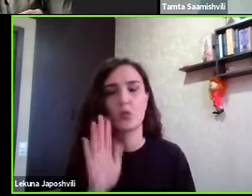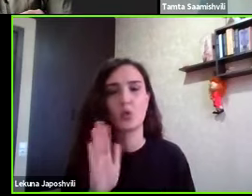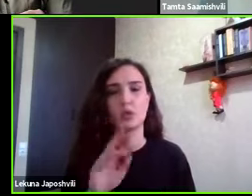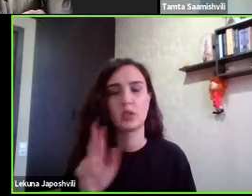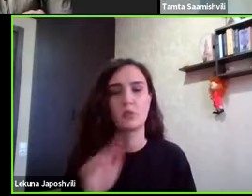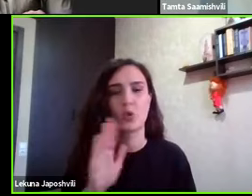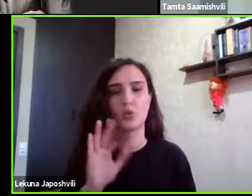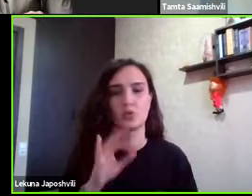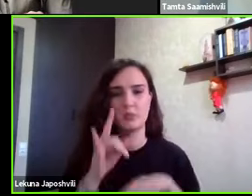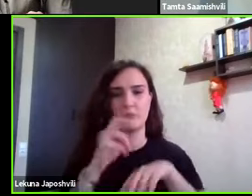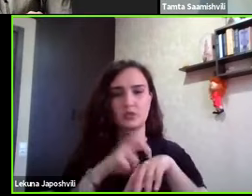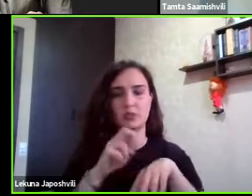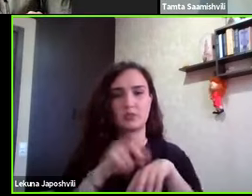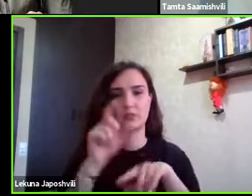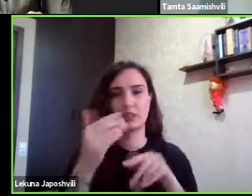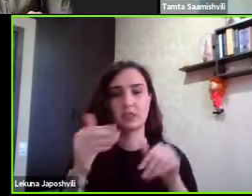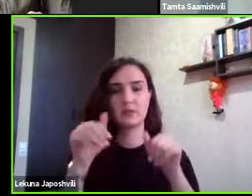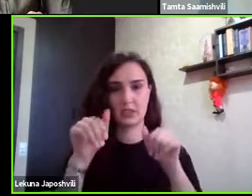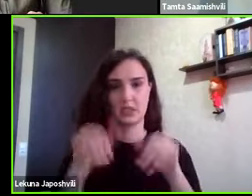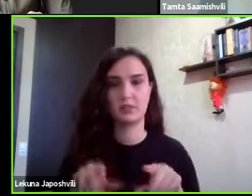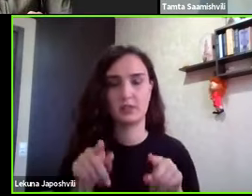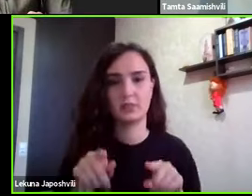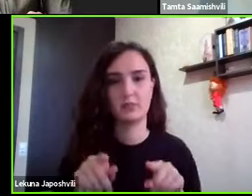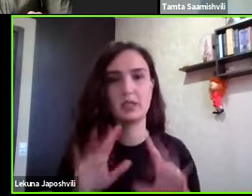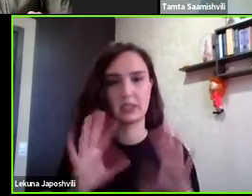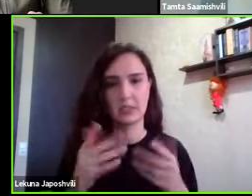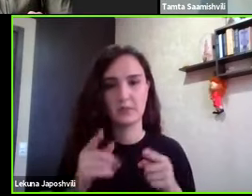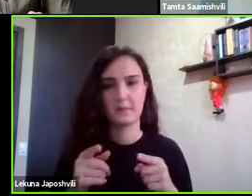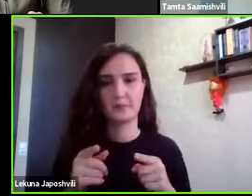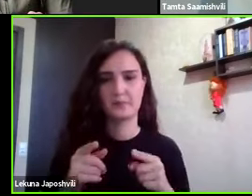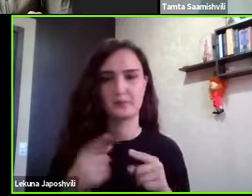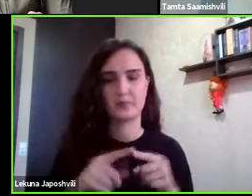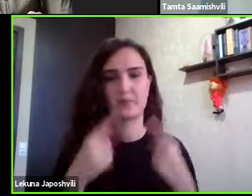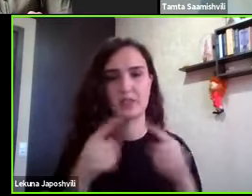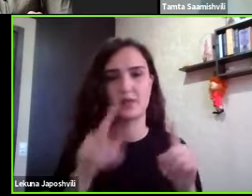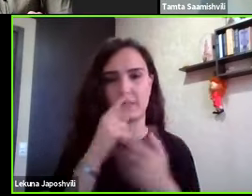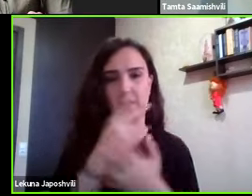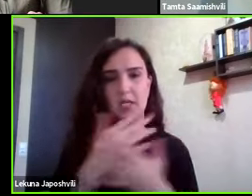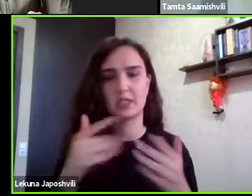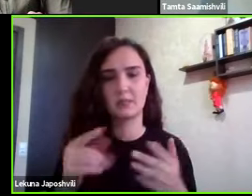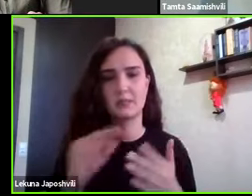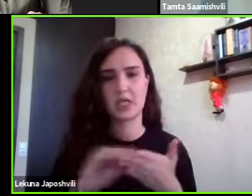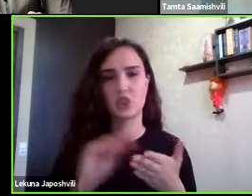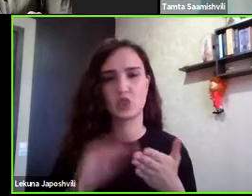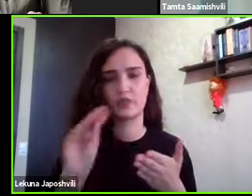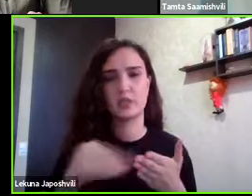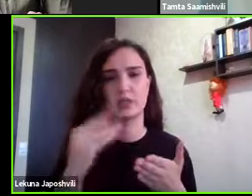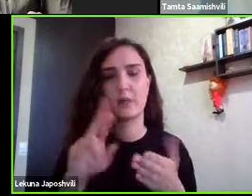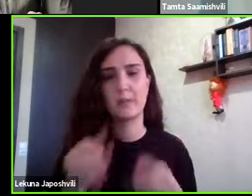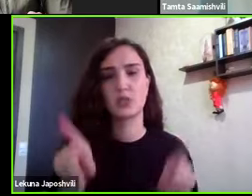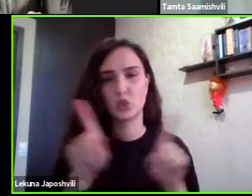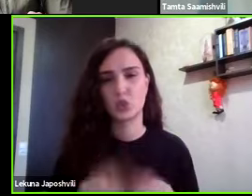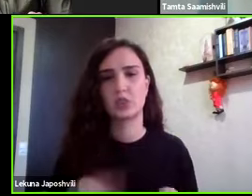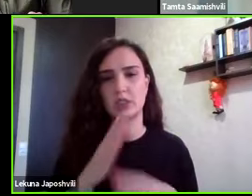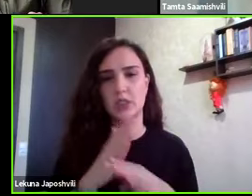მხოლოდ პედიატრის გადაწყვეტილებით ხდება სხვა პრეპარატების დანიშვნა და მათ შორის